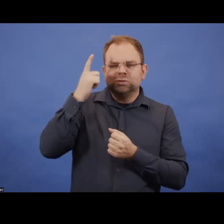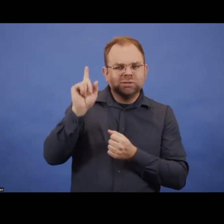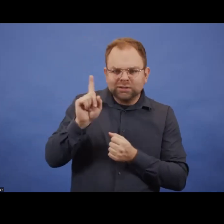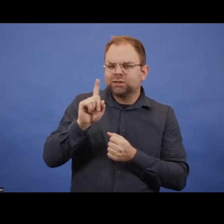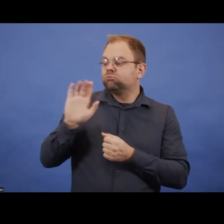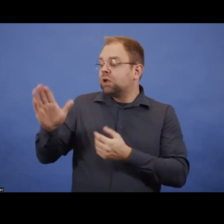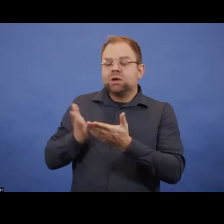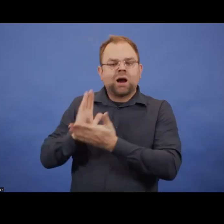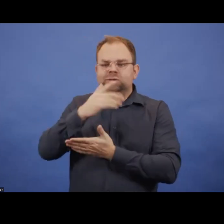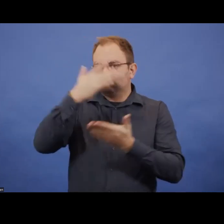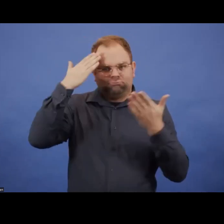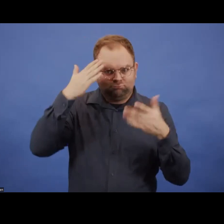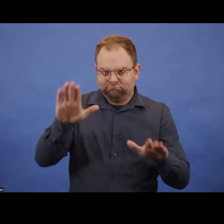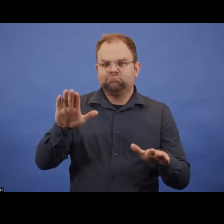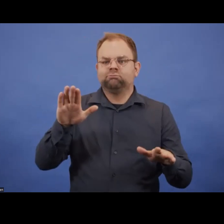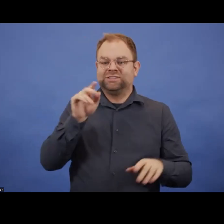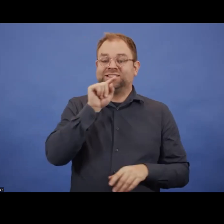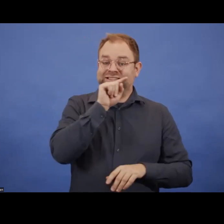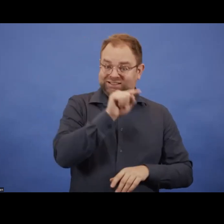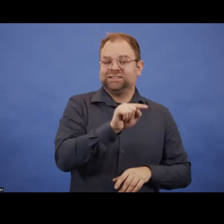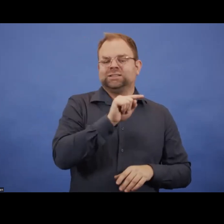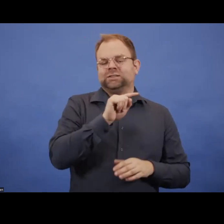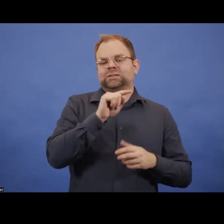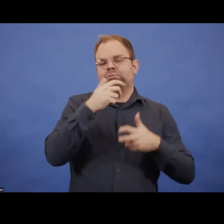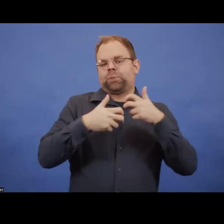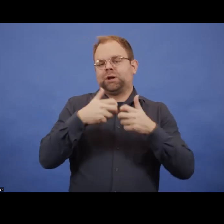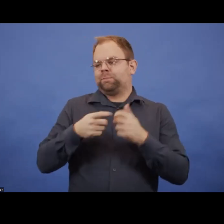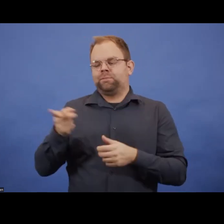Y organizándose es la mejor manera de